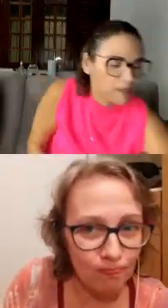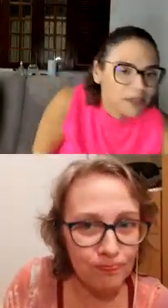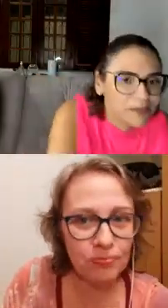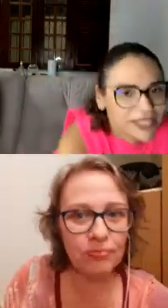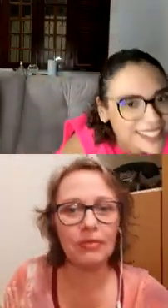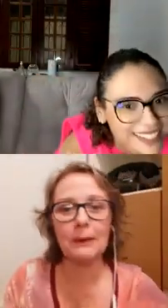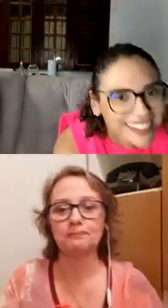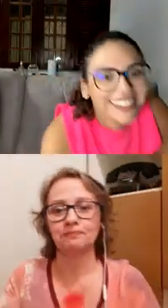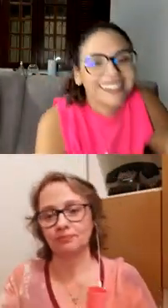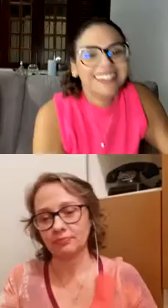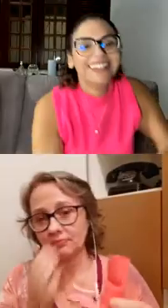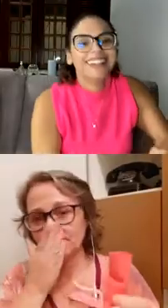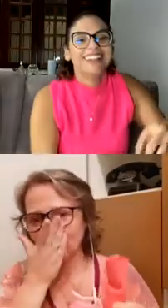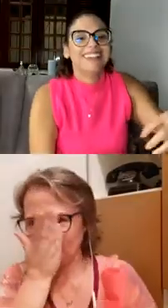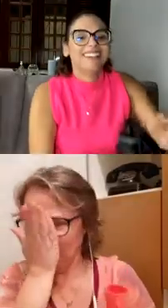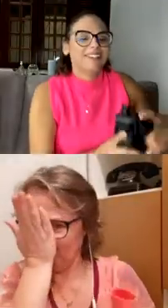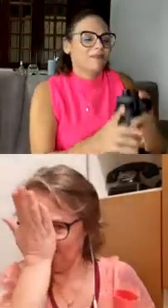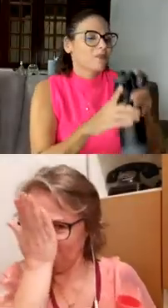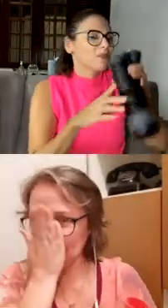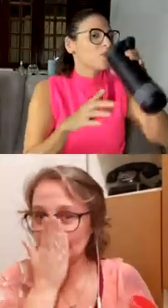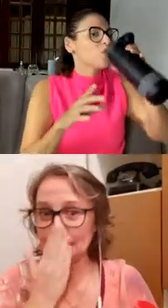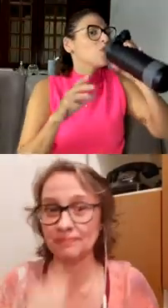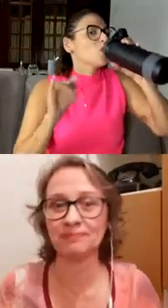Aproveitar o bebê também.